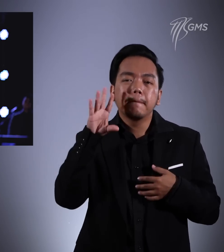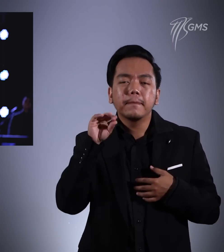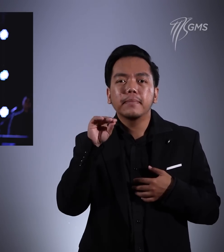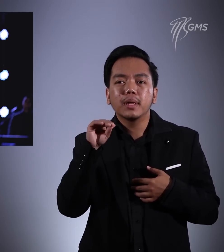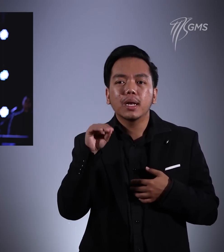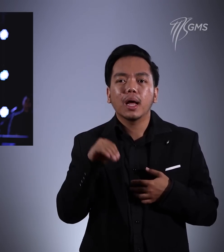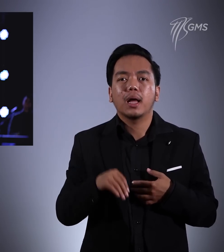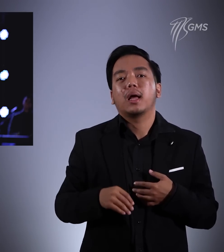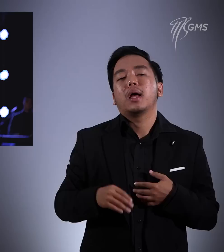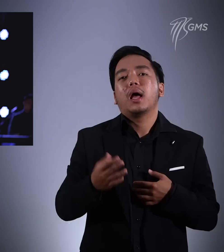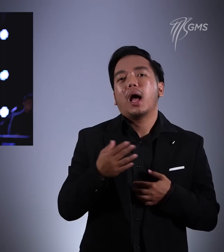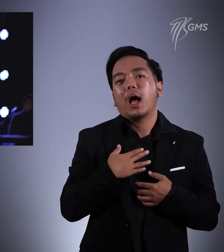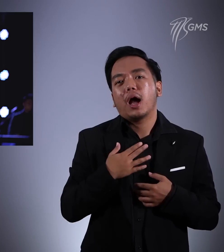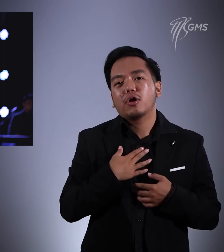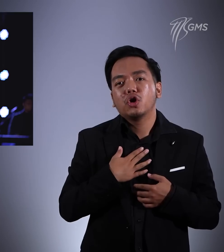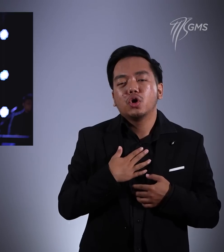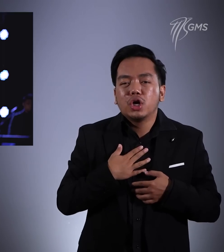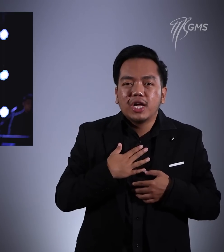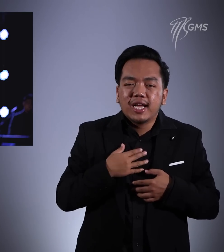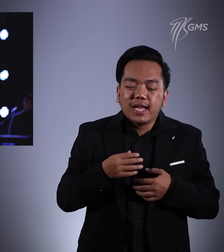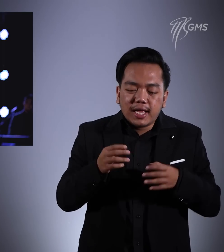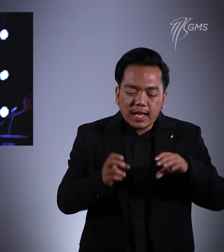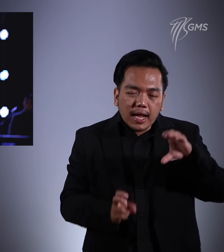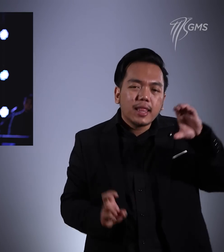kugantungkan my harp, harpaku telah kugantungkan.